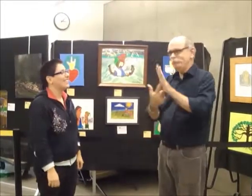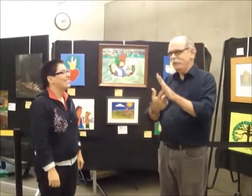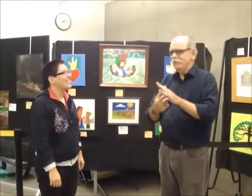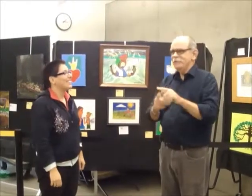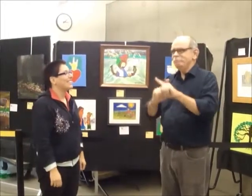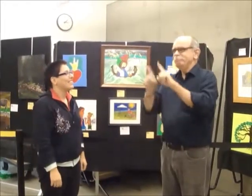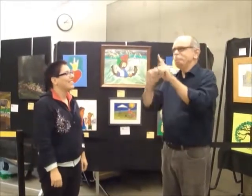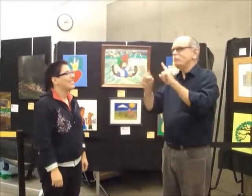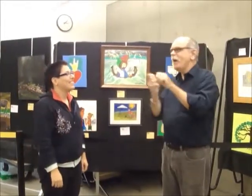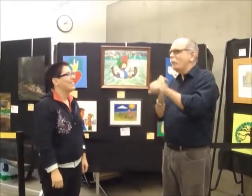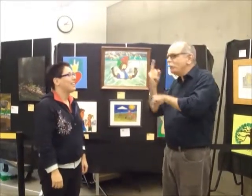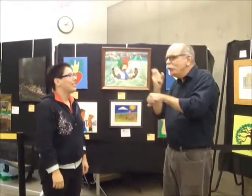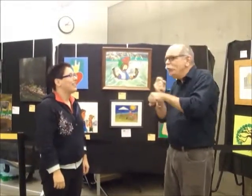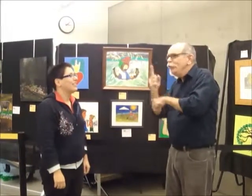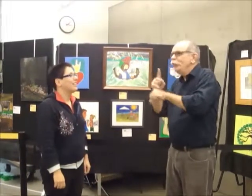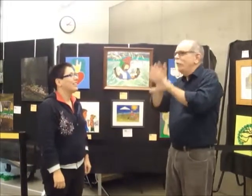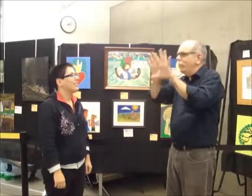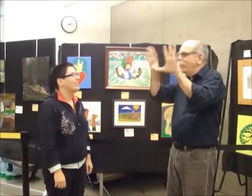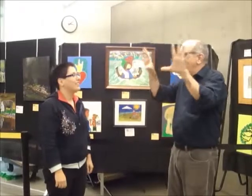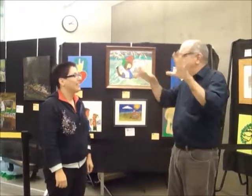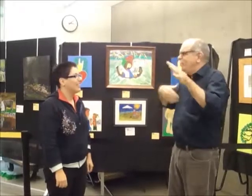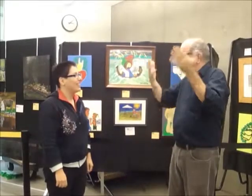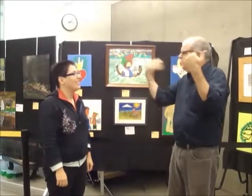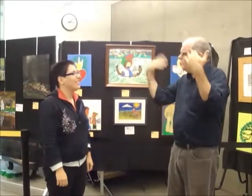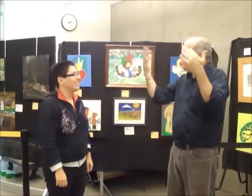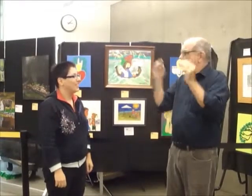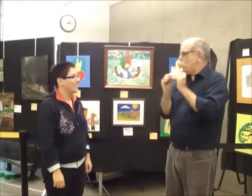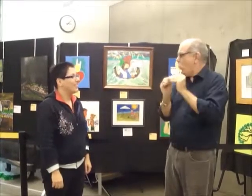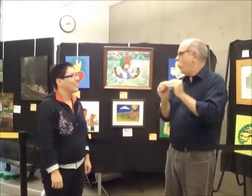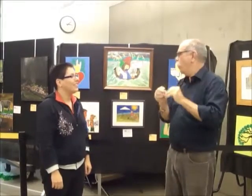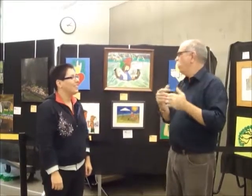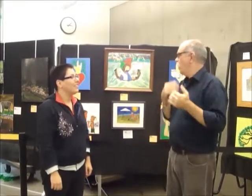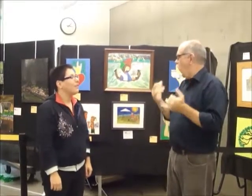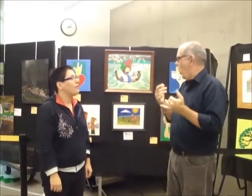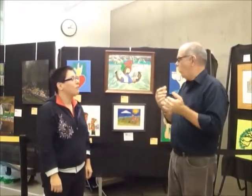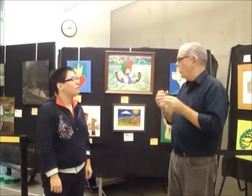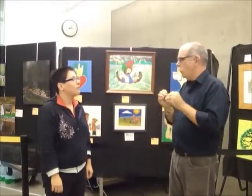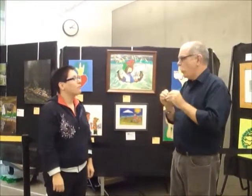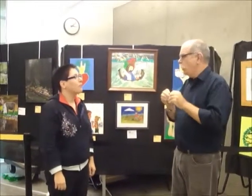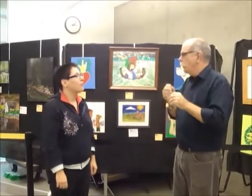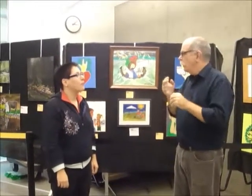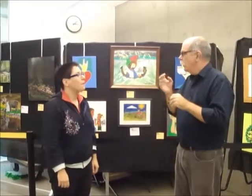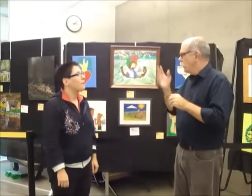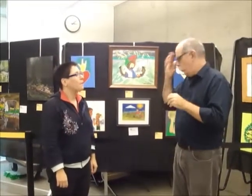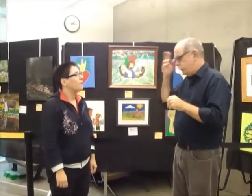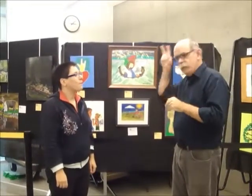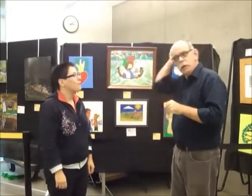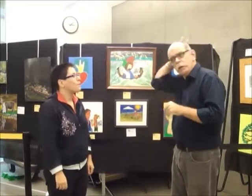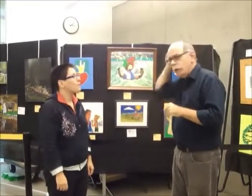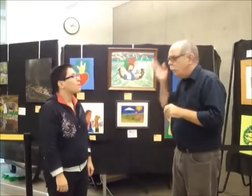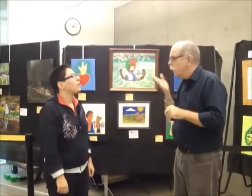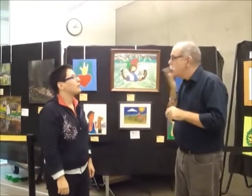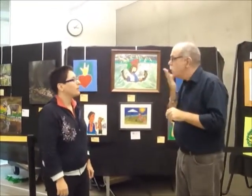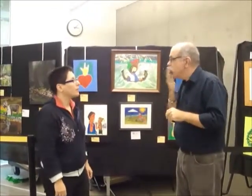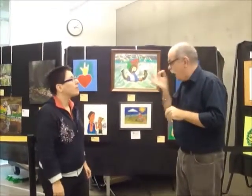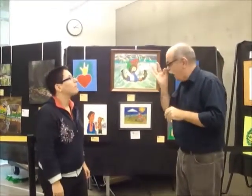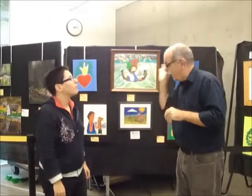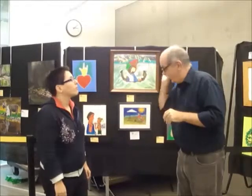من همیشه به دنبال ناشنوایان و هنرمند سرخپوست هستم تا بتوانم هنر و نقاشی آنها را به نمایش بگذارم. از